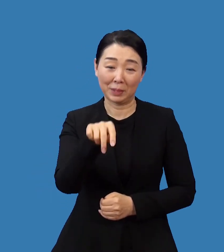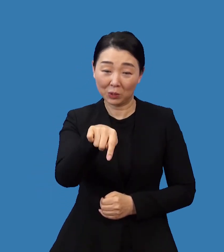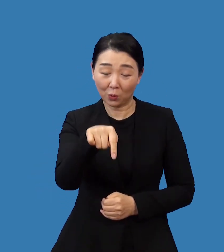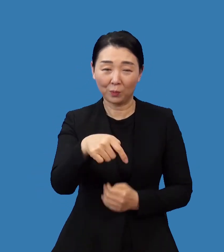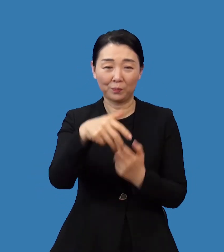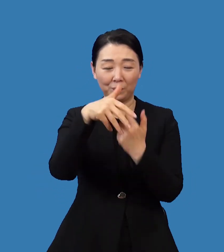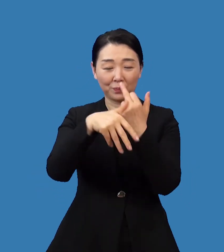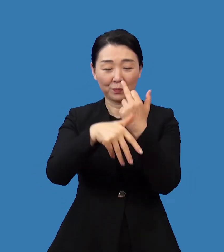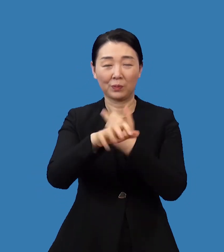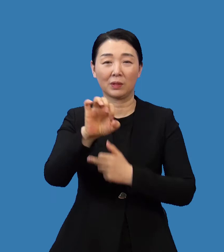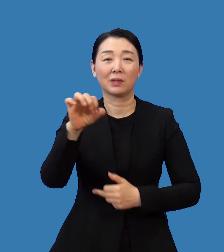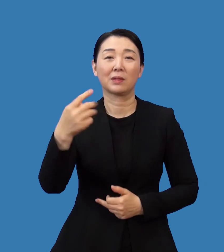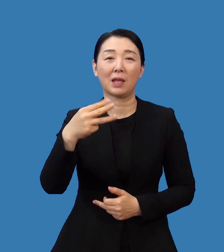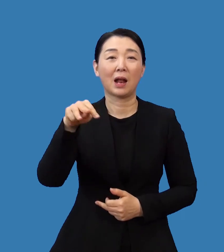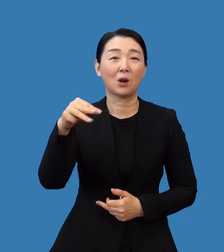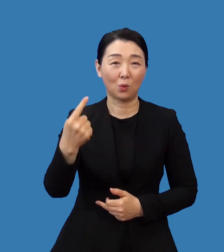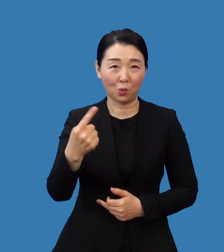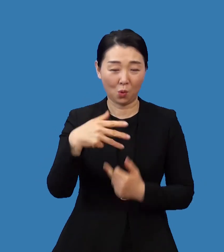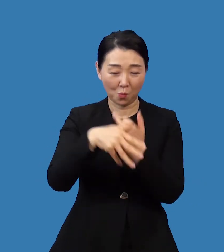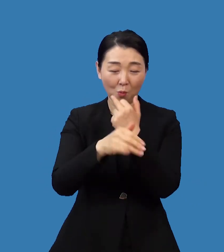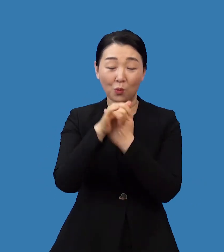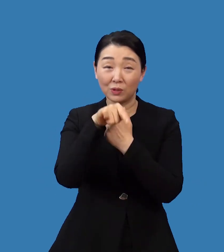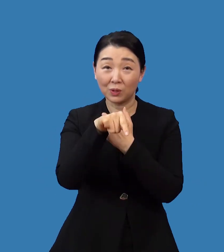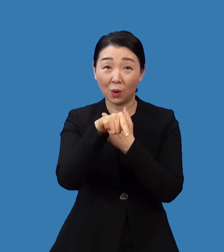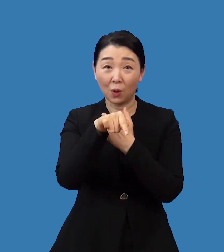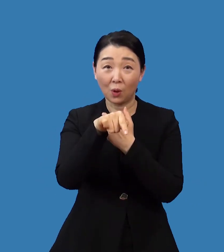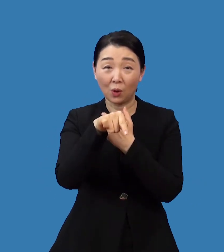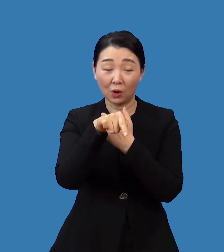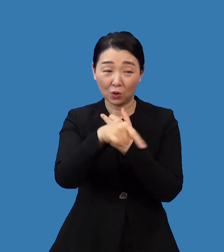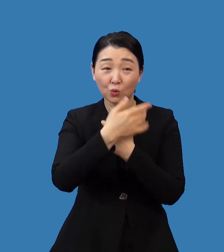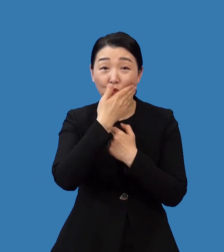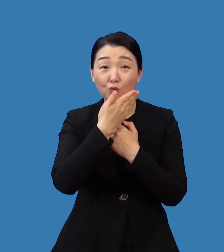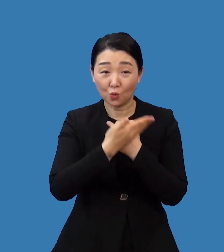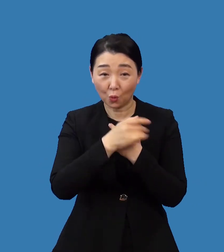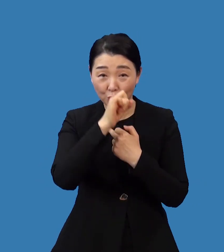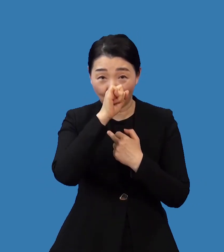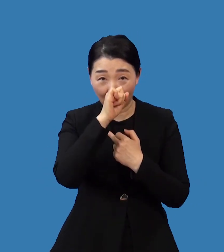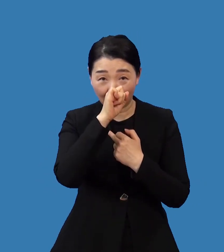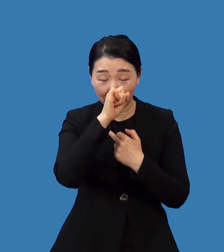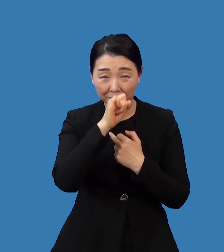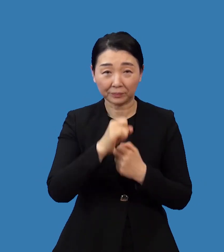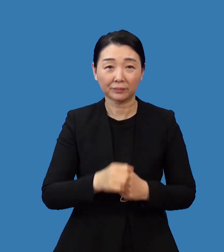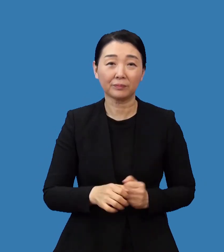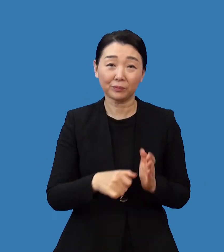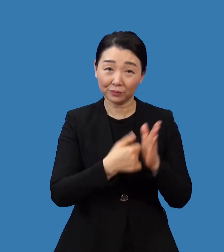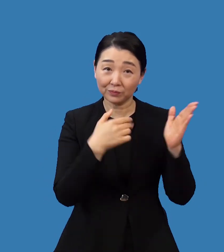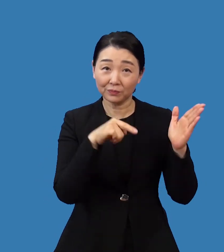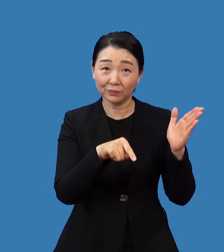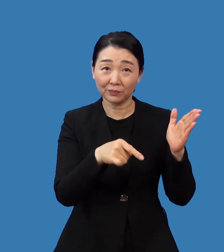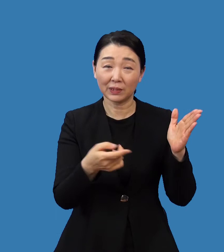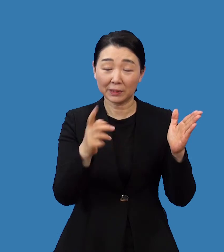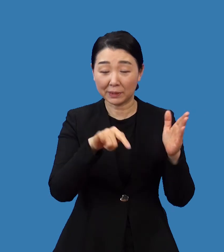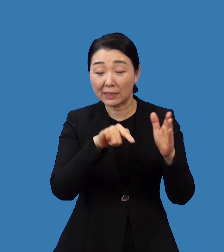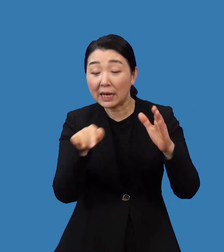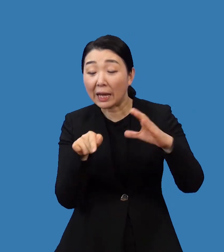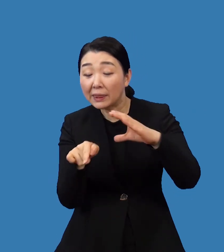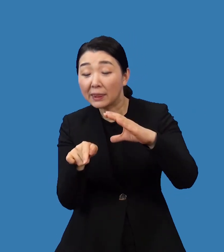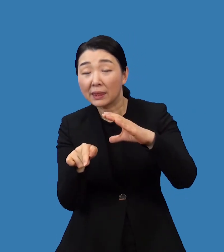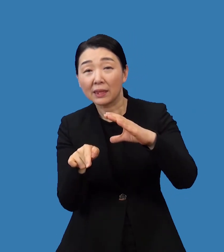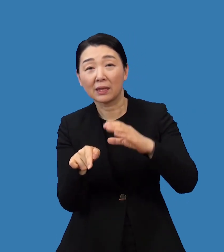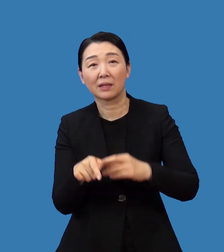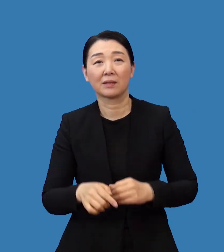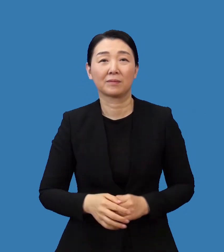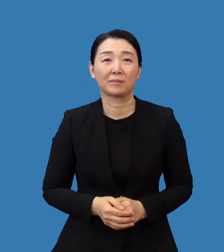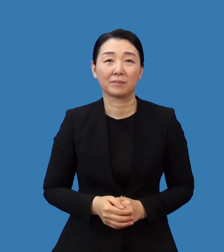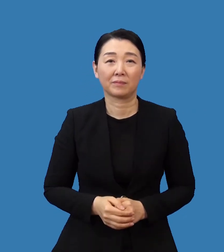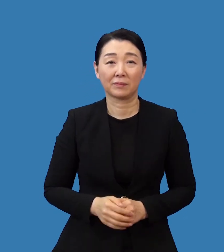탈로포포라는 폭포가 있어요. 탈로 폭포도 중요하지만 관광지지만 그 안에 작은